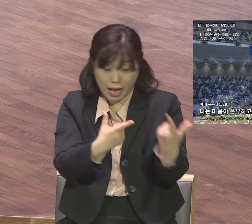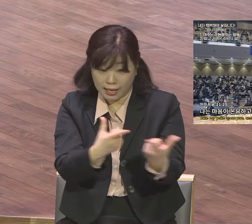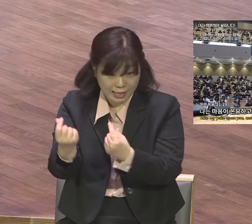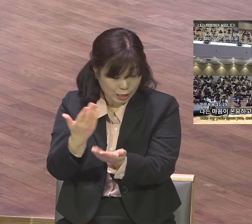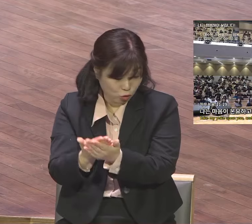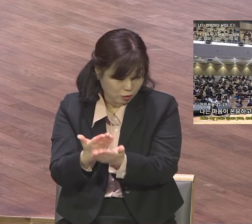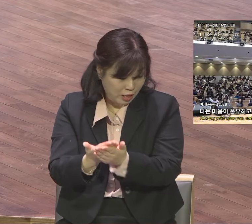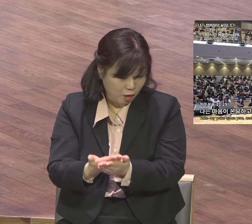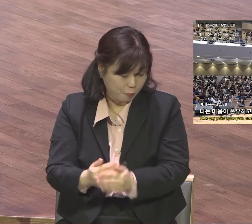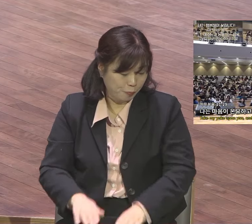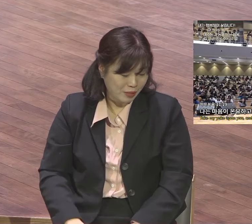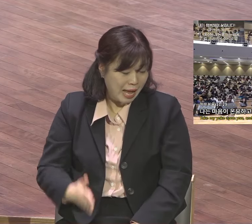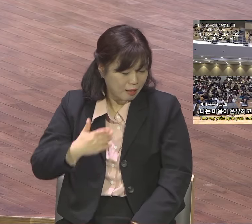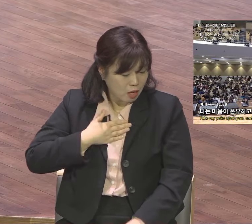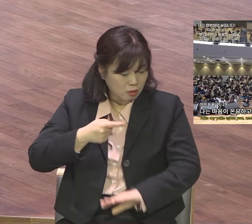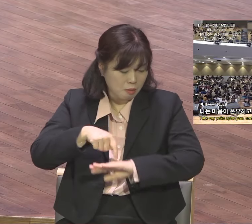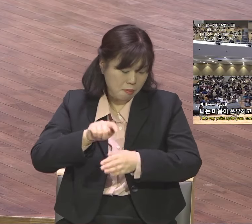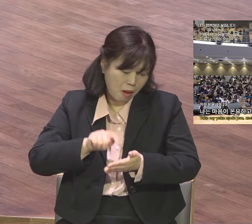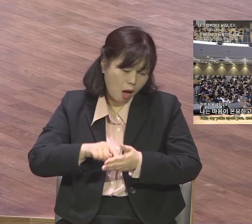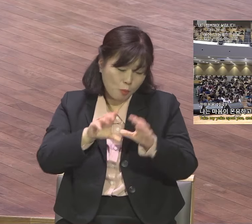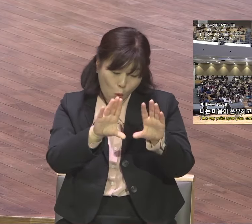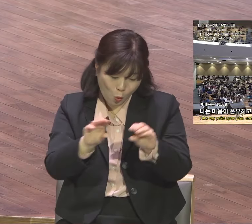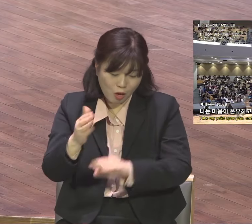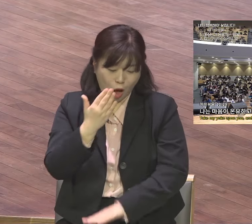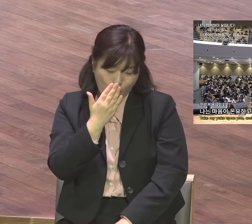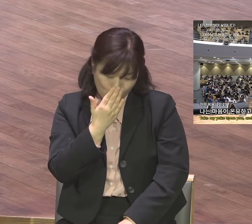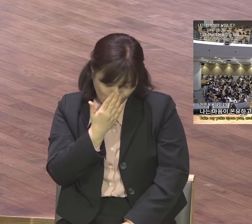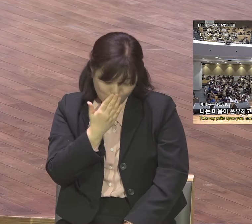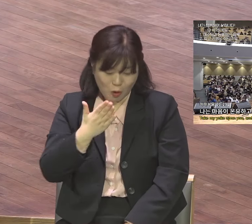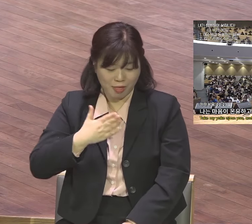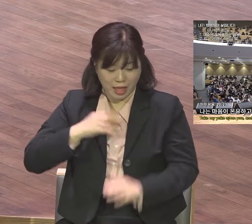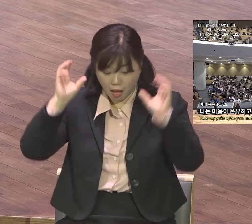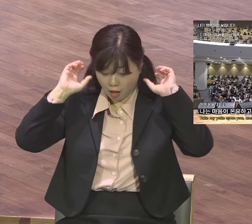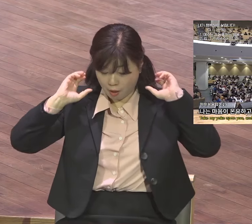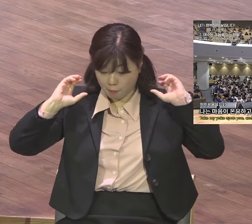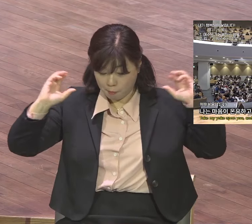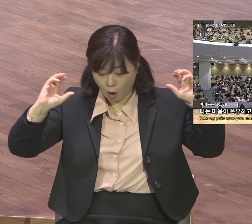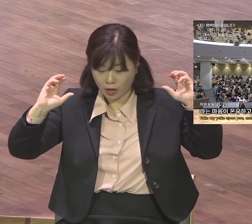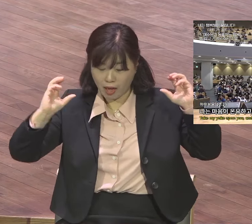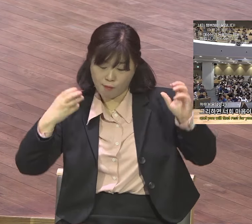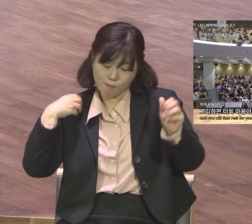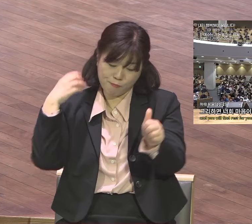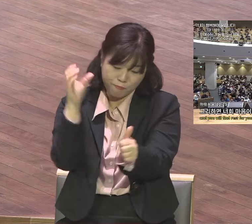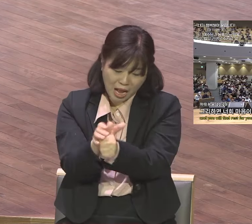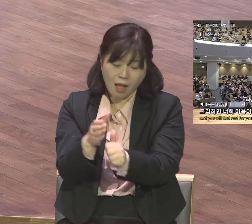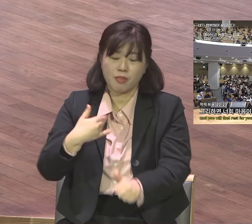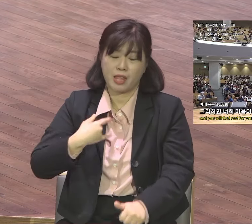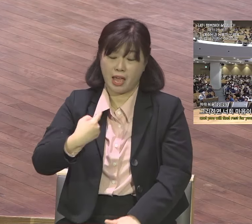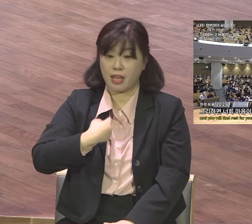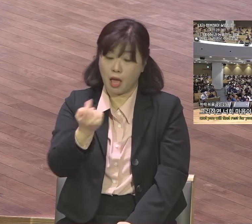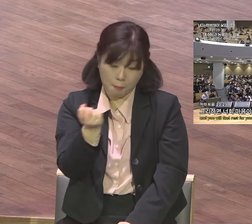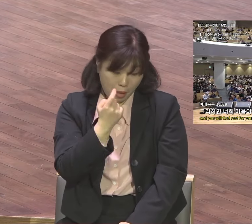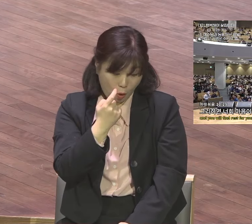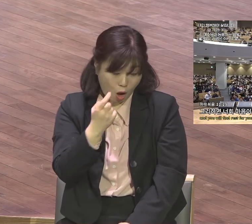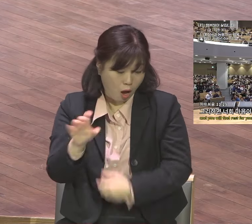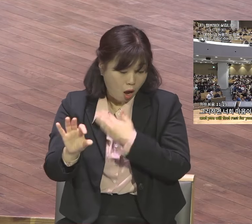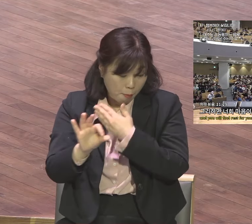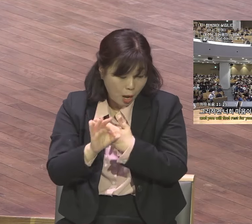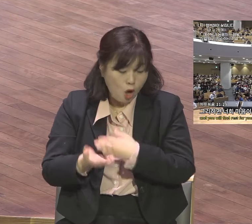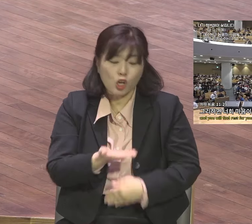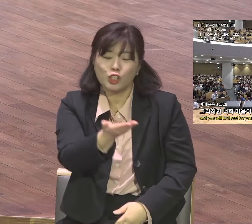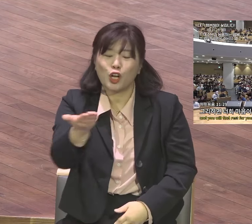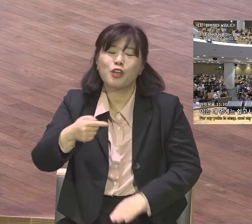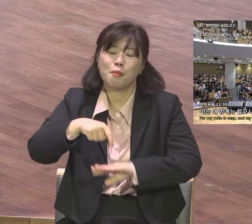읽겠습니다. 나는 마음이 온유하고 겸손하니 나의 멍에를 메고 내게 배우라. 그리하면 너희